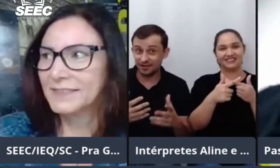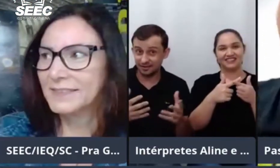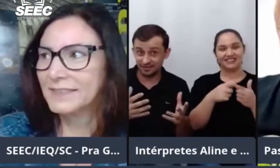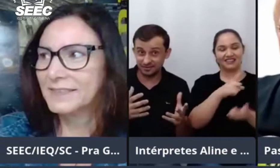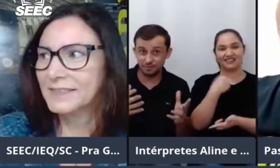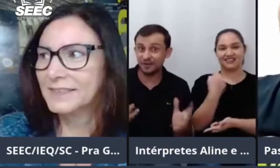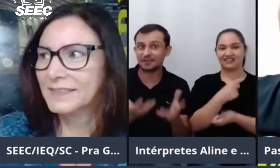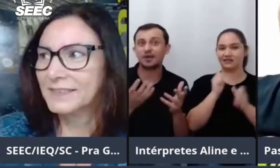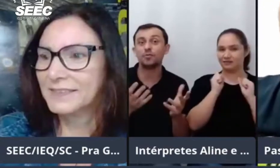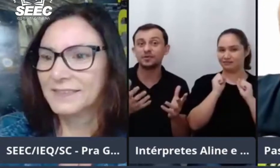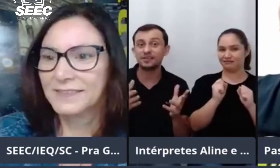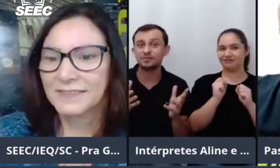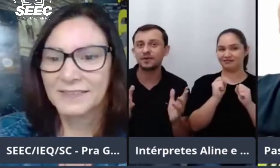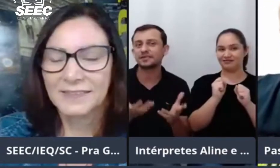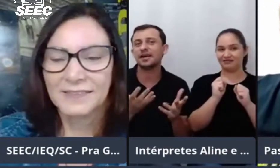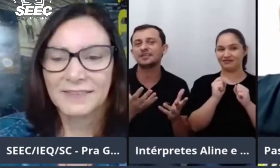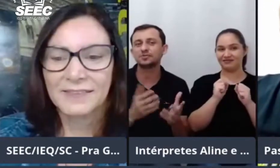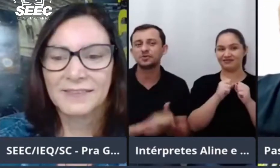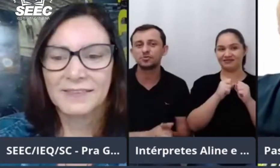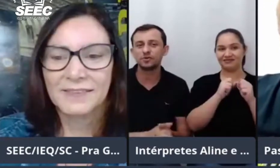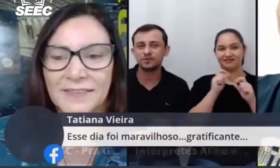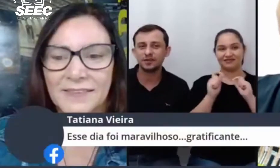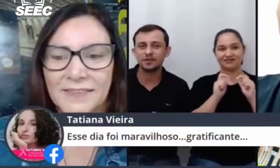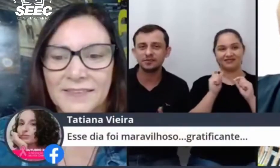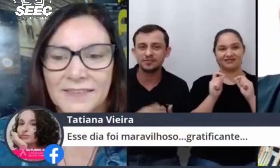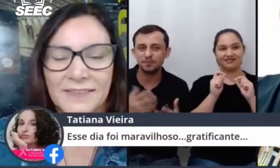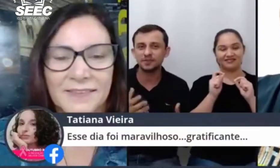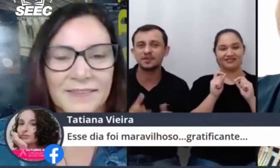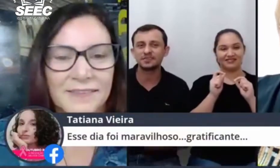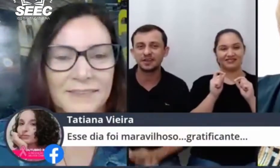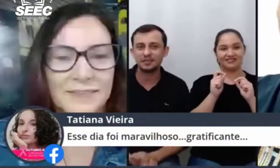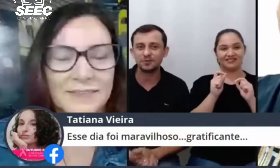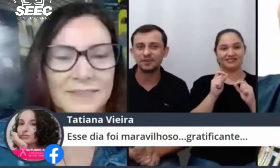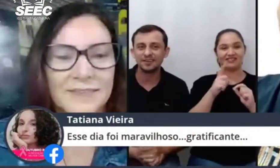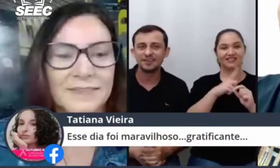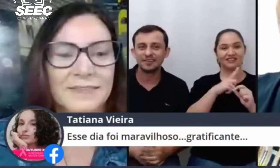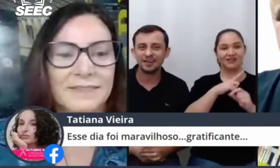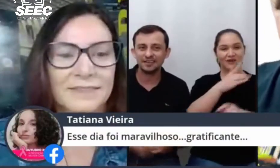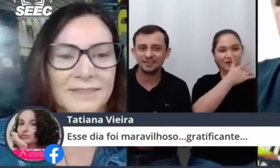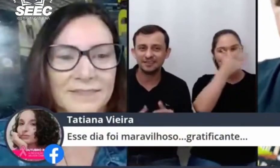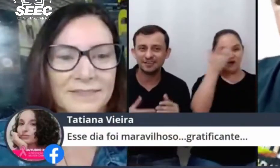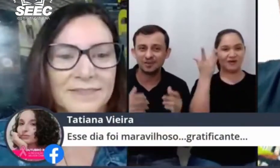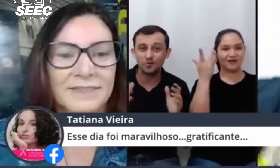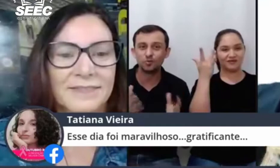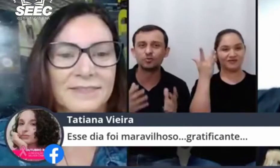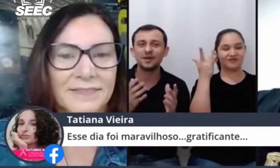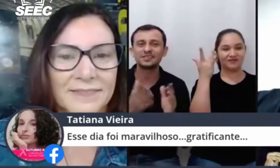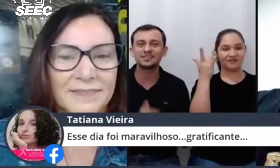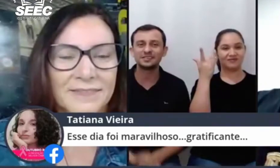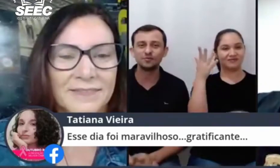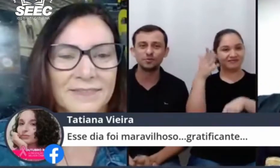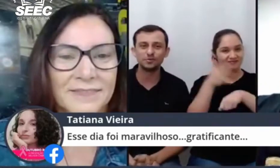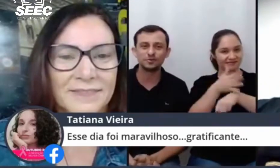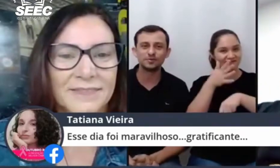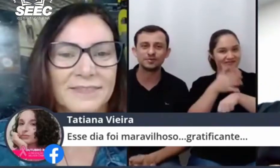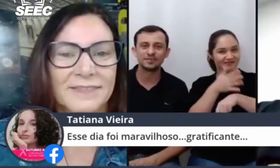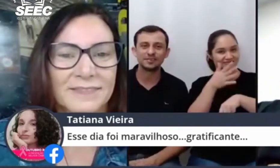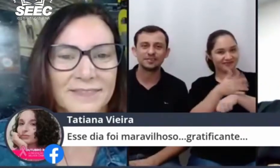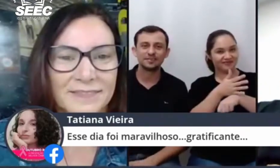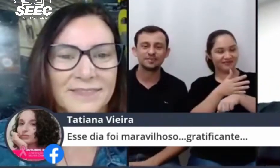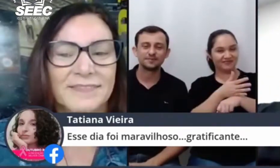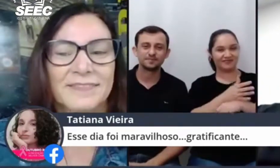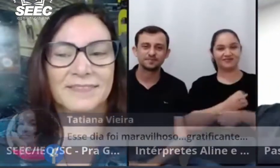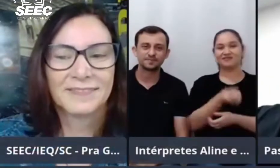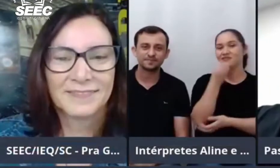pode despertar, a oportunidade de despertar nas pessoas o interesse de aprender essa língua, né? E deixar o culto mais acessível para os surdos.